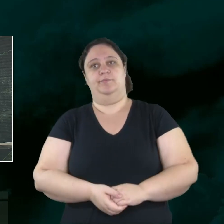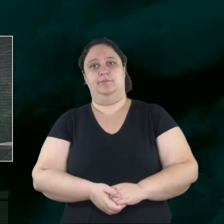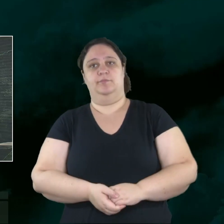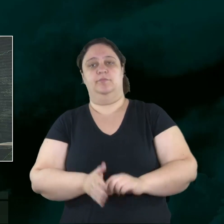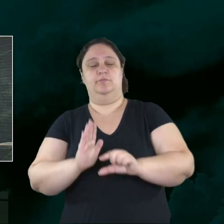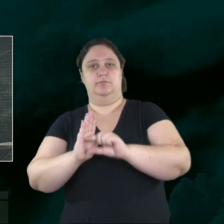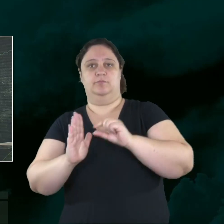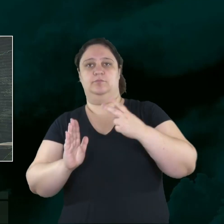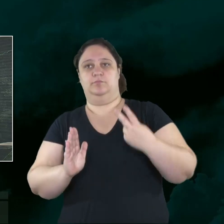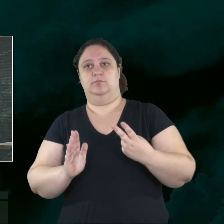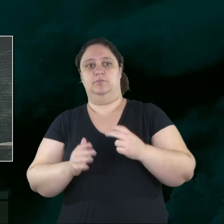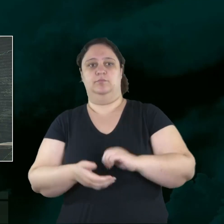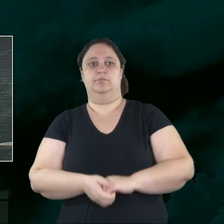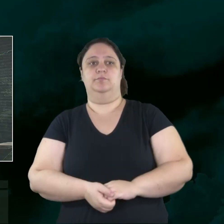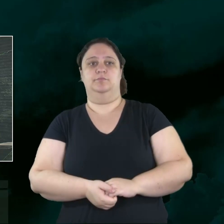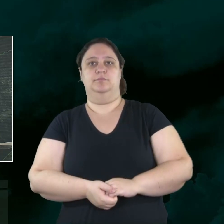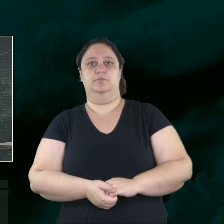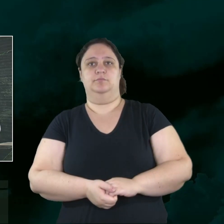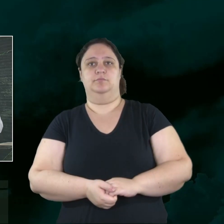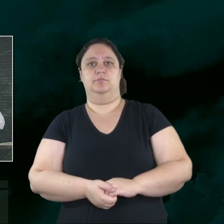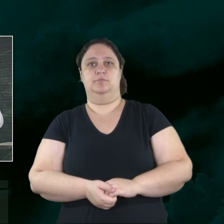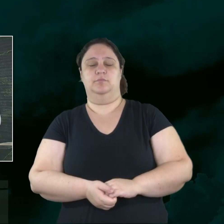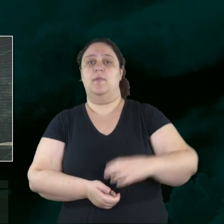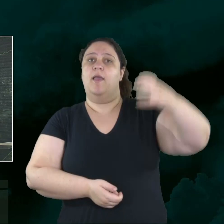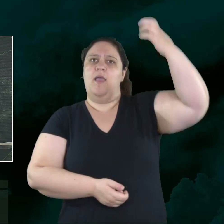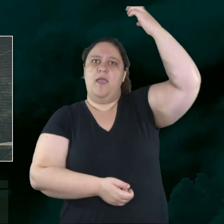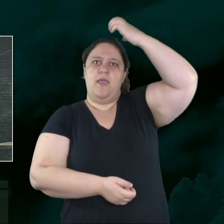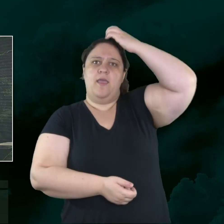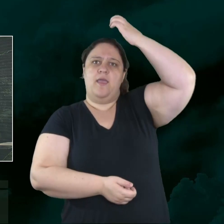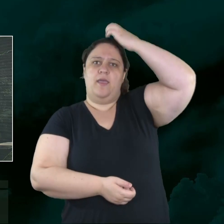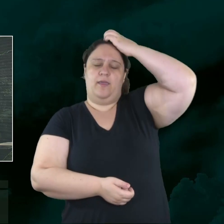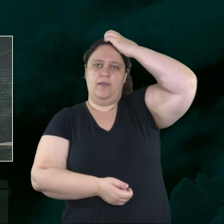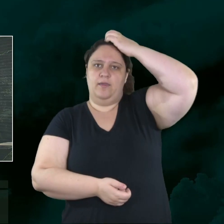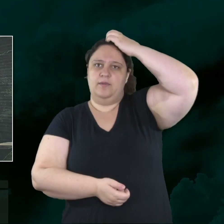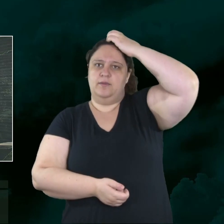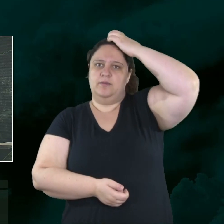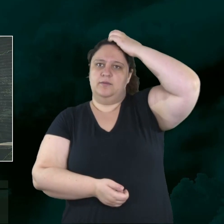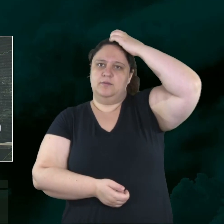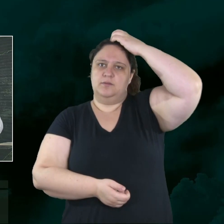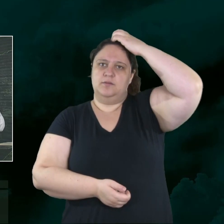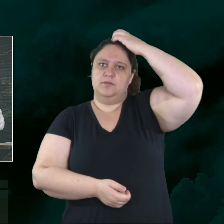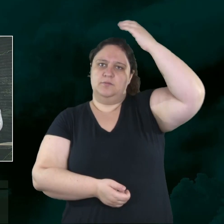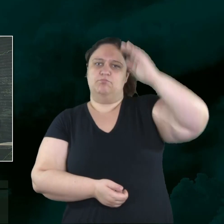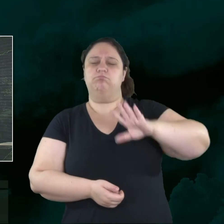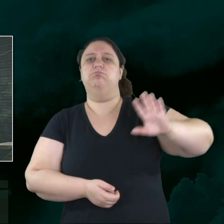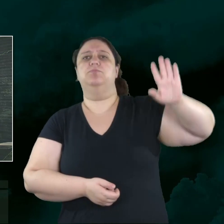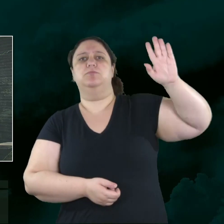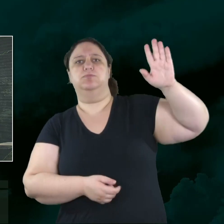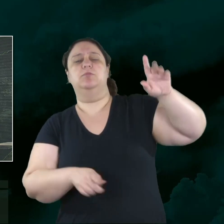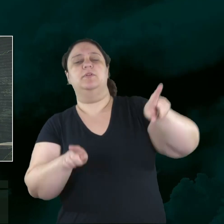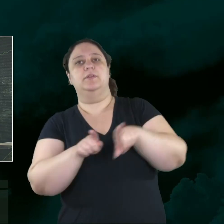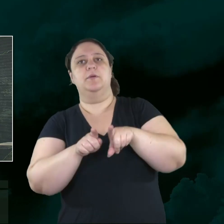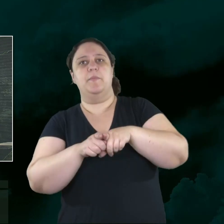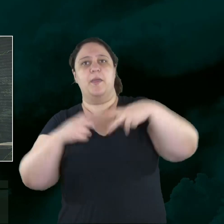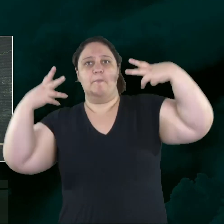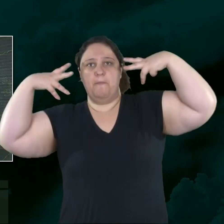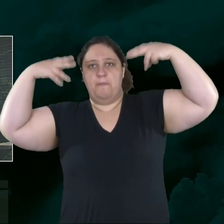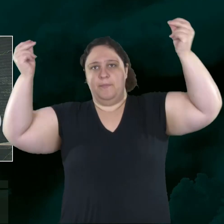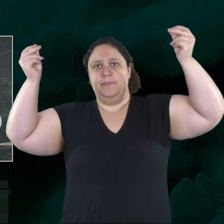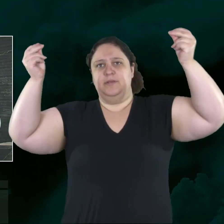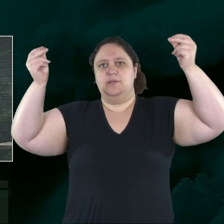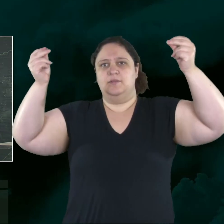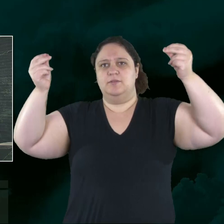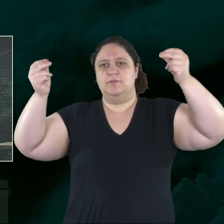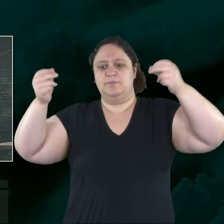Versículo 2, os reis da terra se levantam e os príncipes conspiram contra